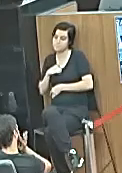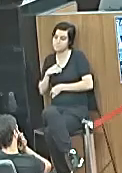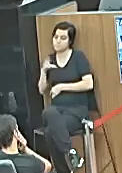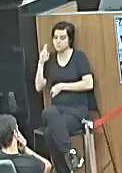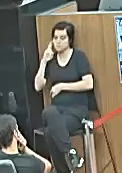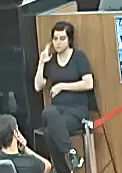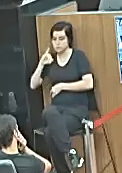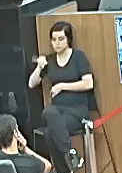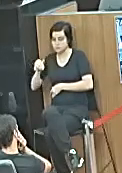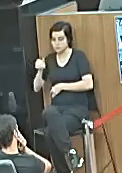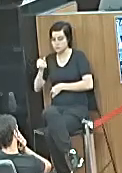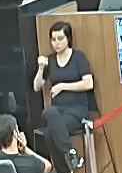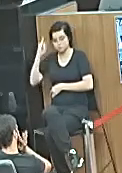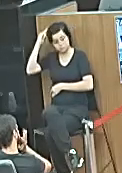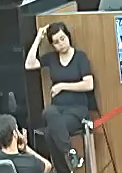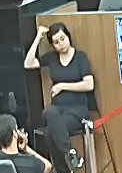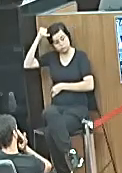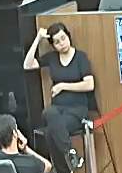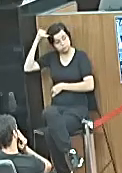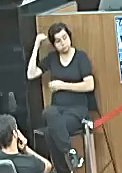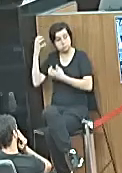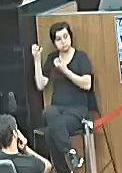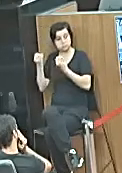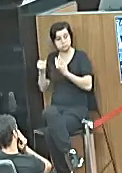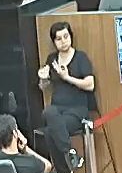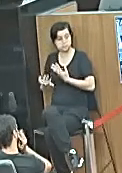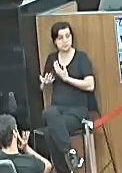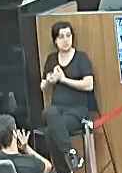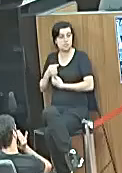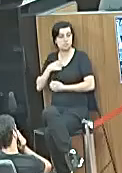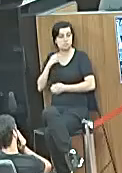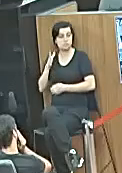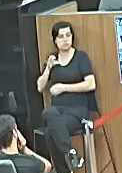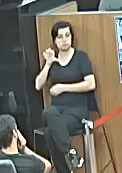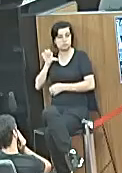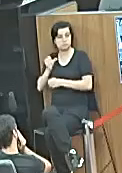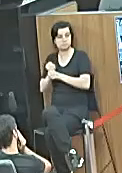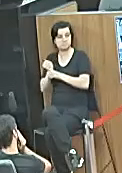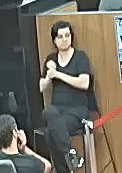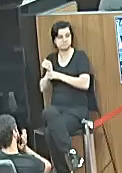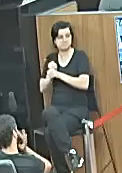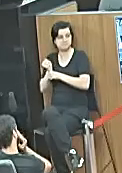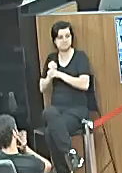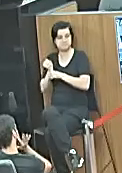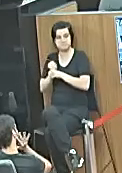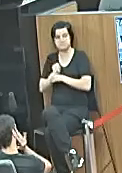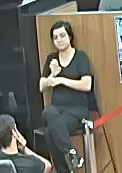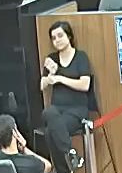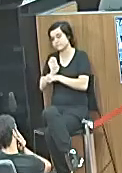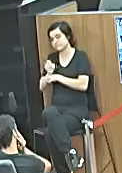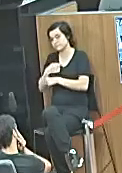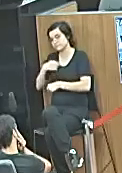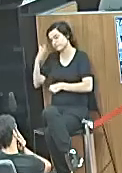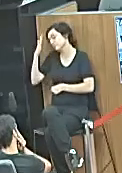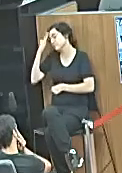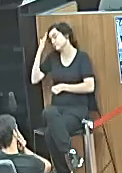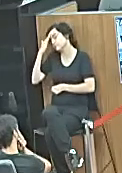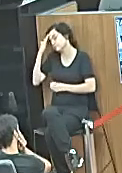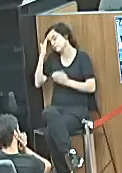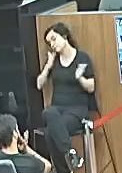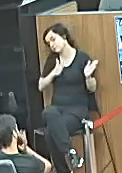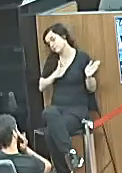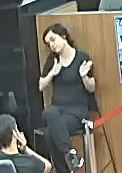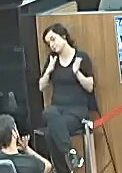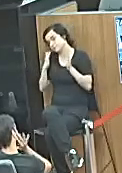comentou sobre a execução é eu já tô há nove anos o estado já então já sei se realmente esse histórico